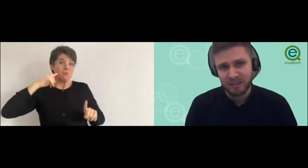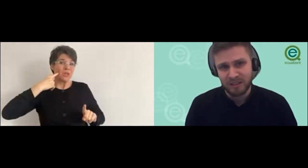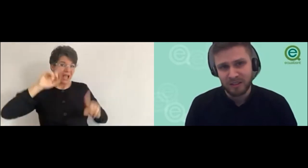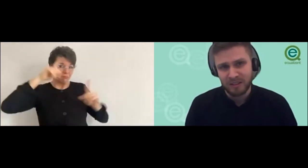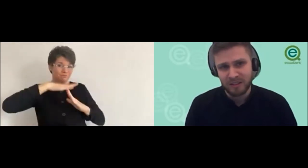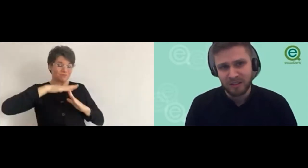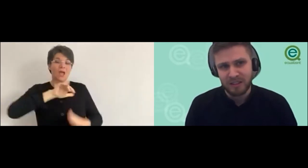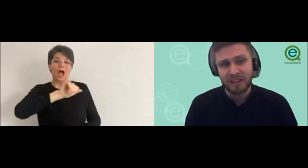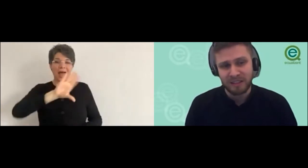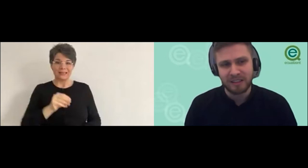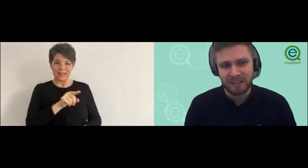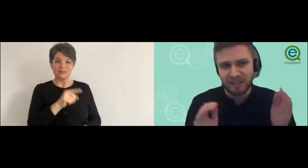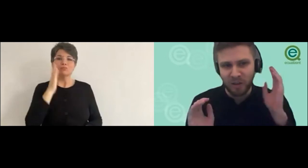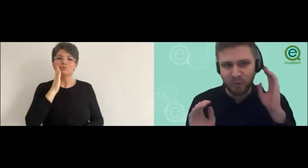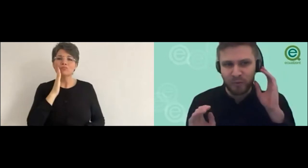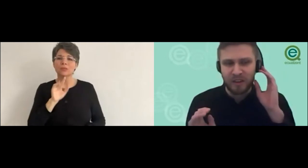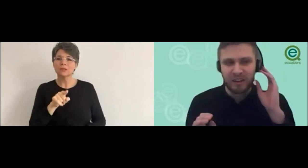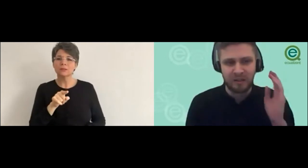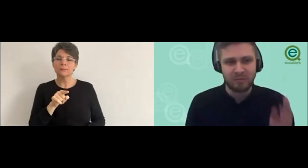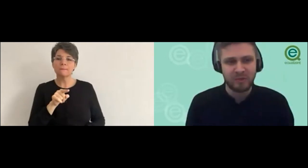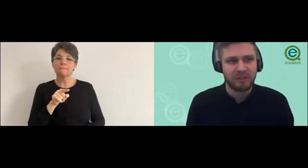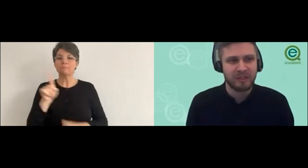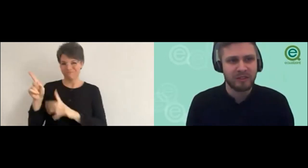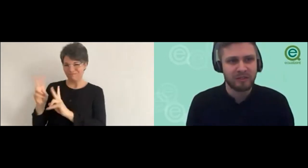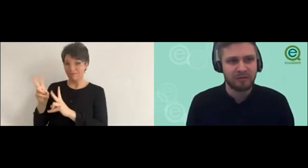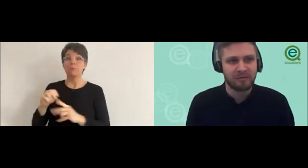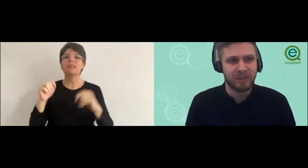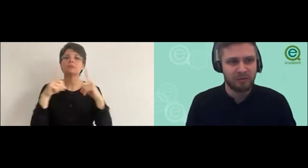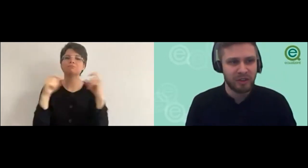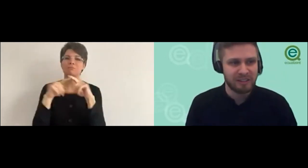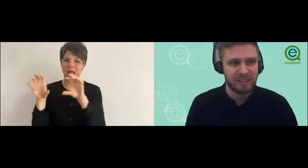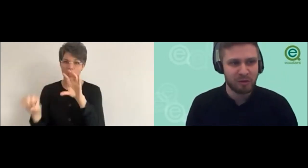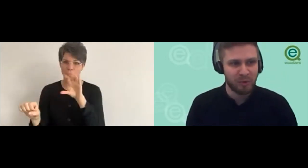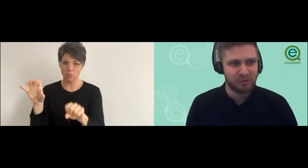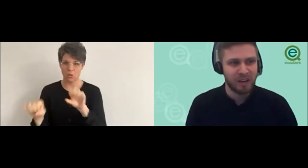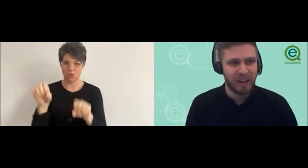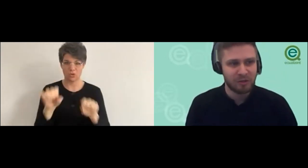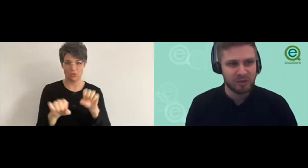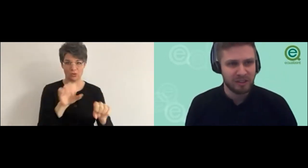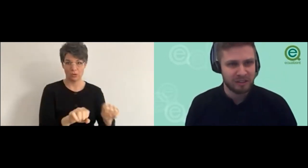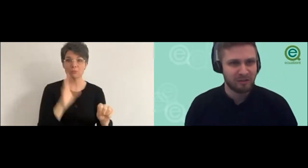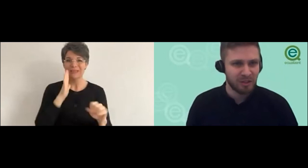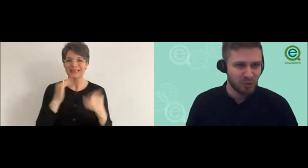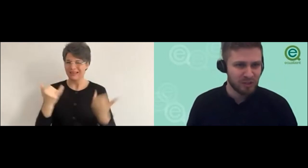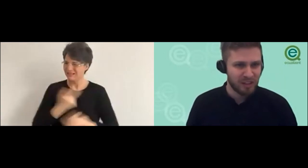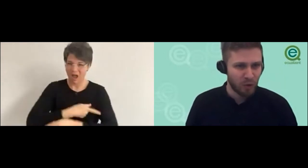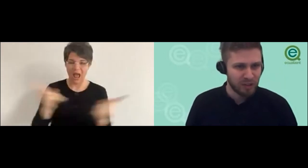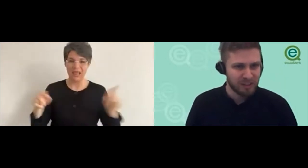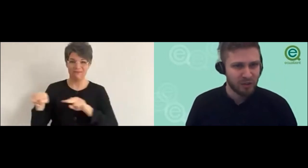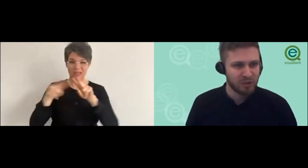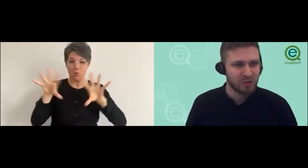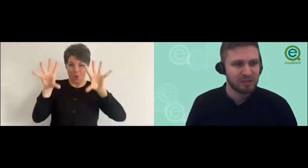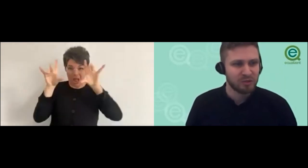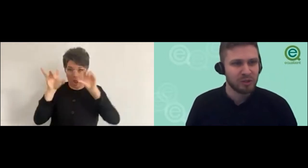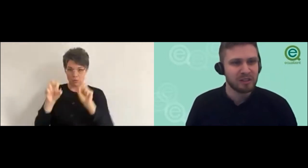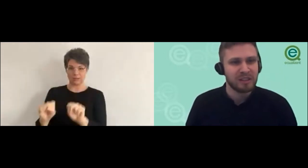alle die Richtig, genau. Bilder ausschalten, Das wäre jetzt der Moment, wo wir alle unsere Videos dann ausschalten